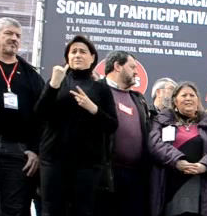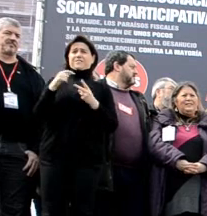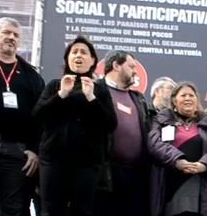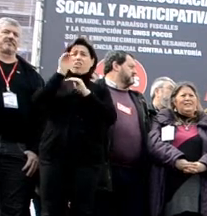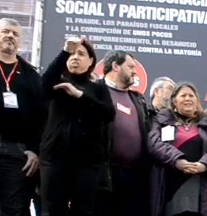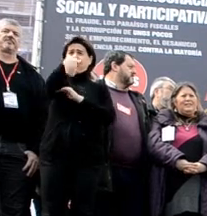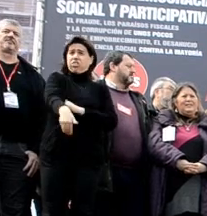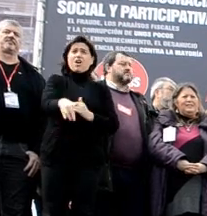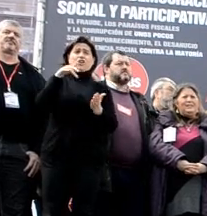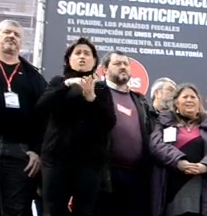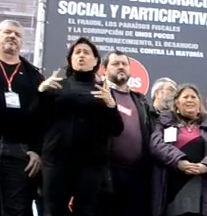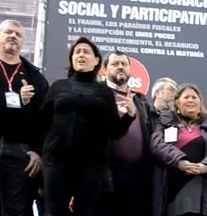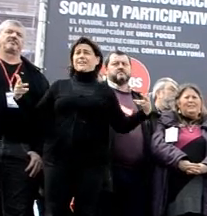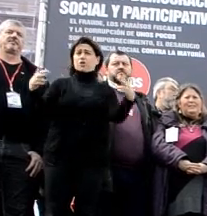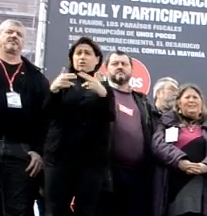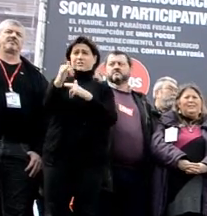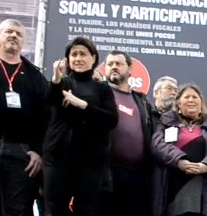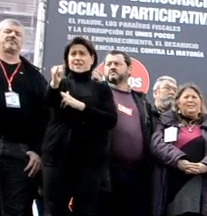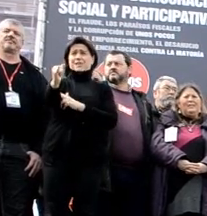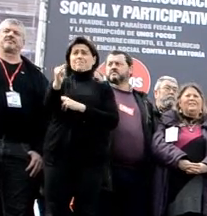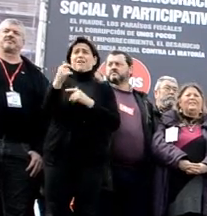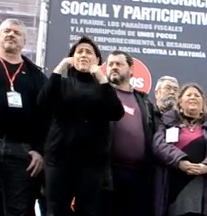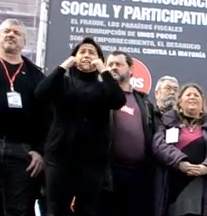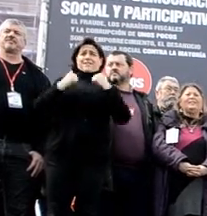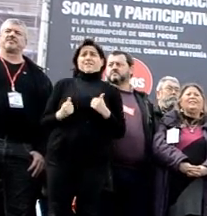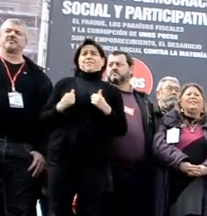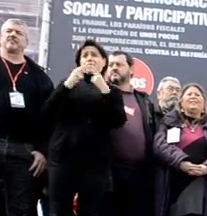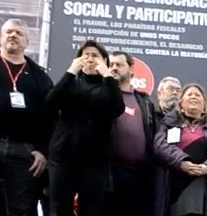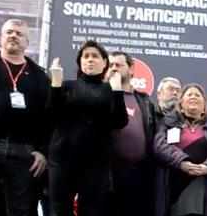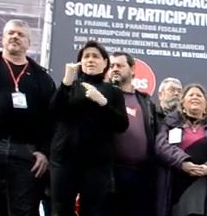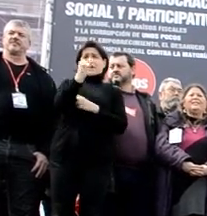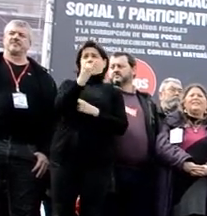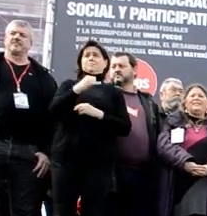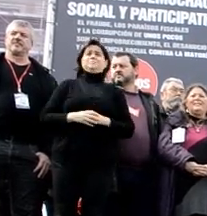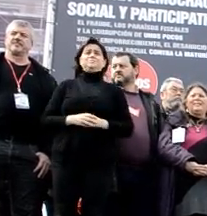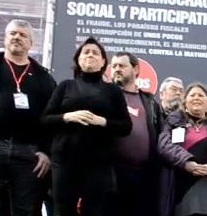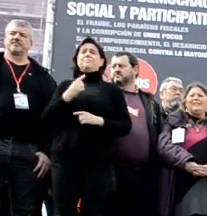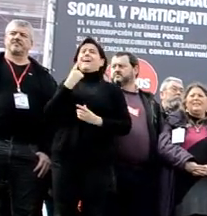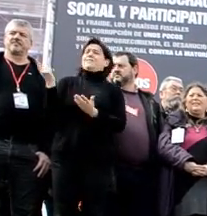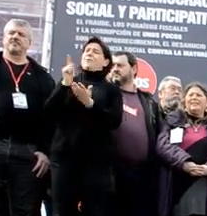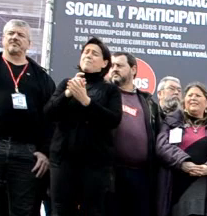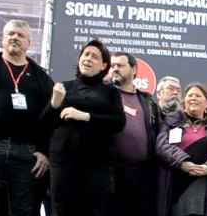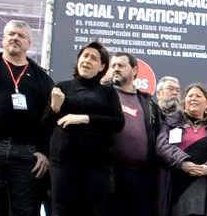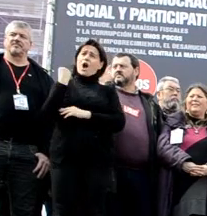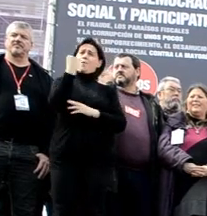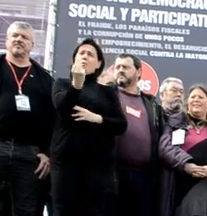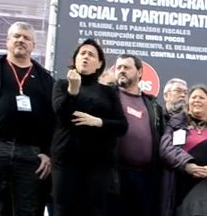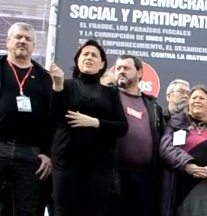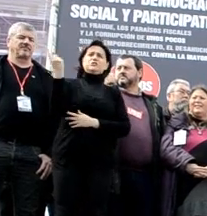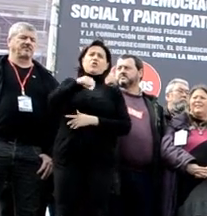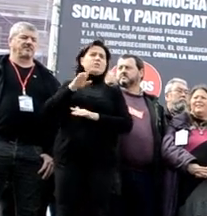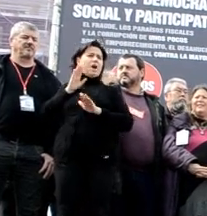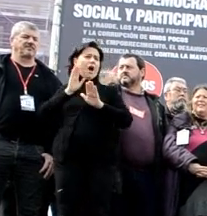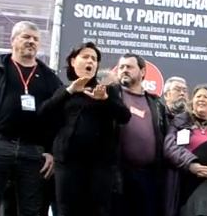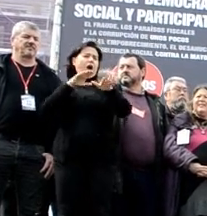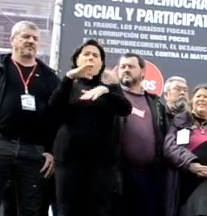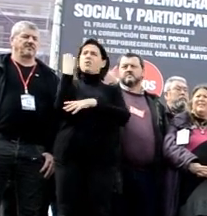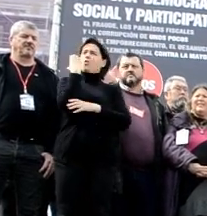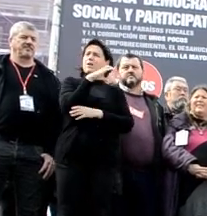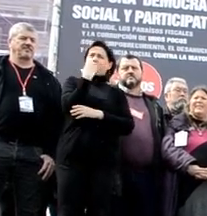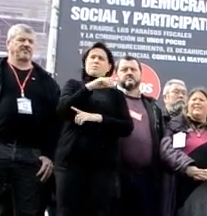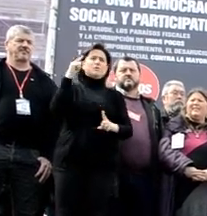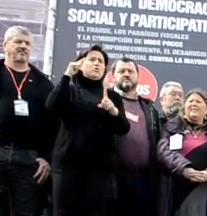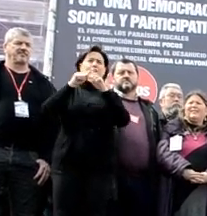desmantelamiento, repago y recorte de la sanidad pública, así como las reivindicaciones que han llevado a la huelga